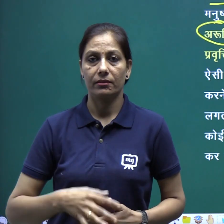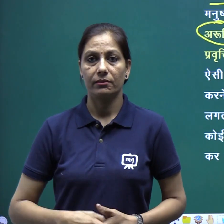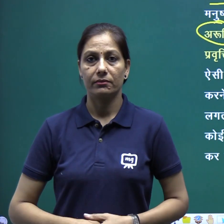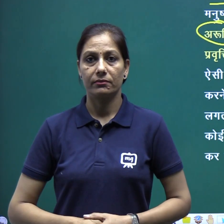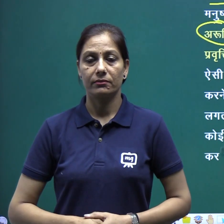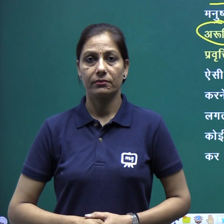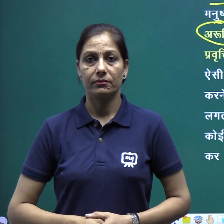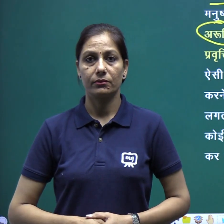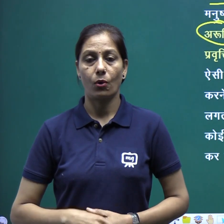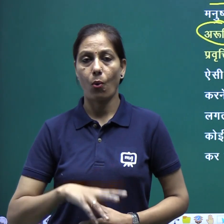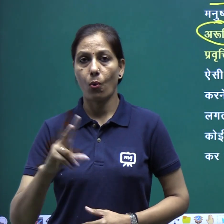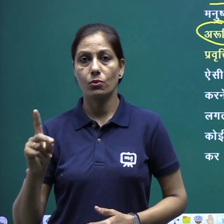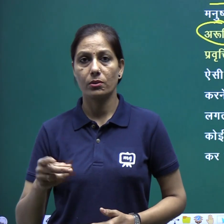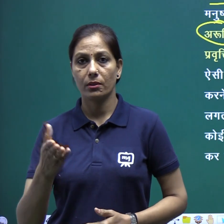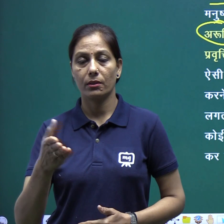और उसे